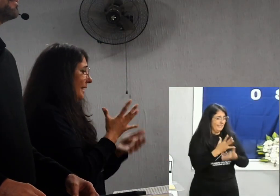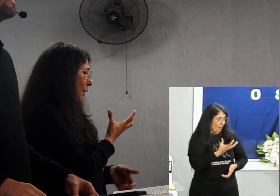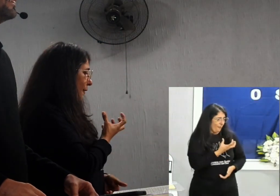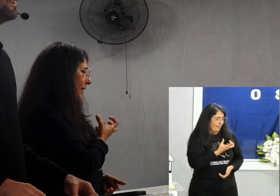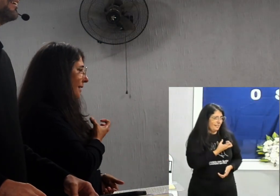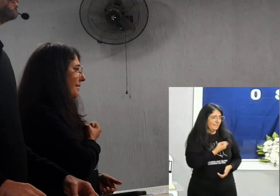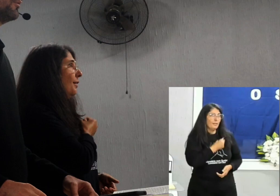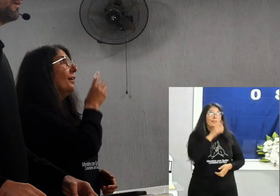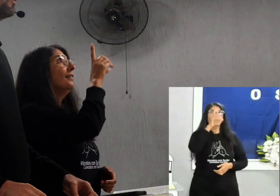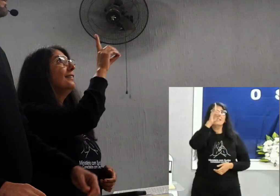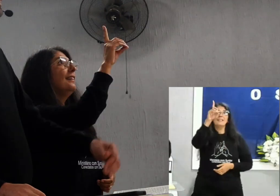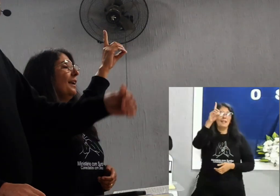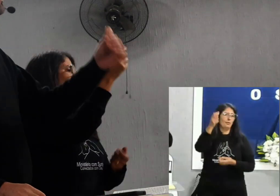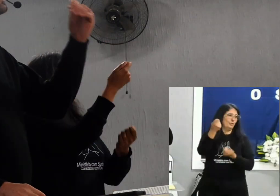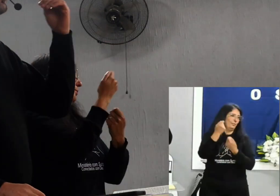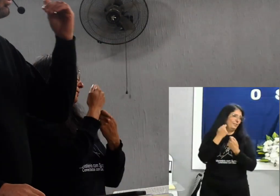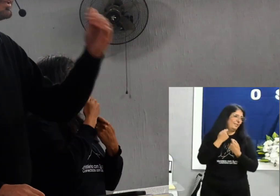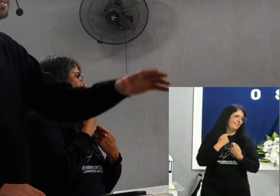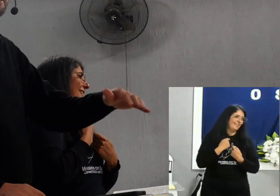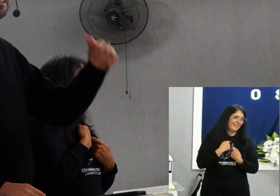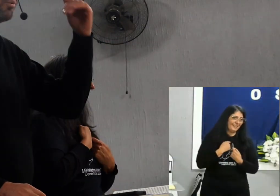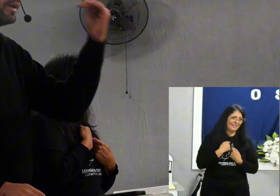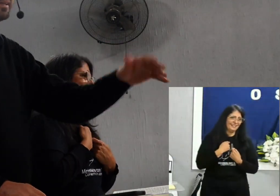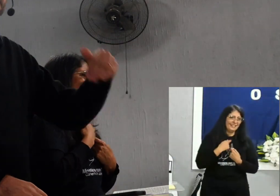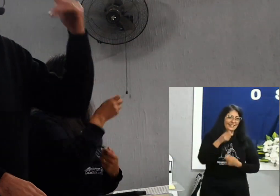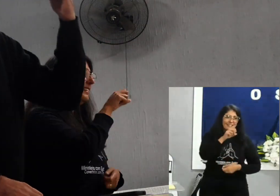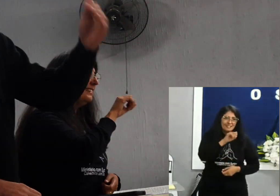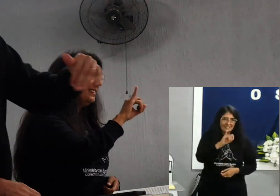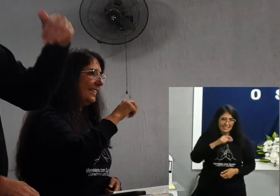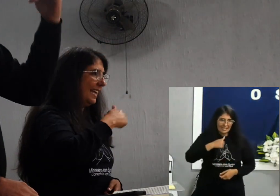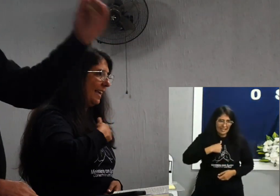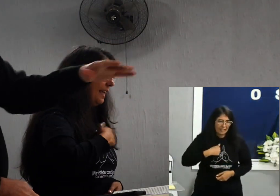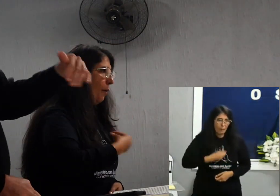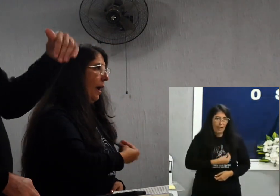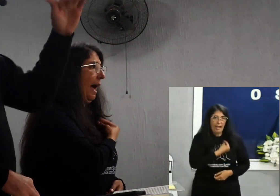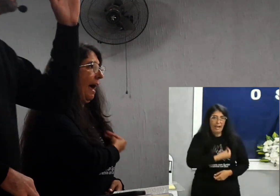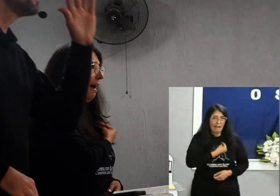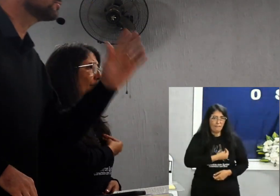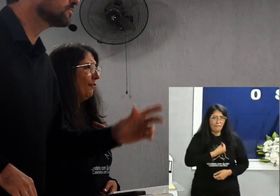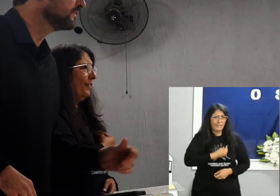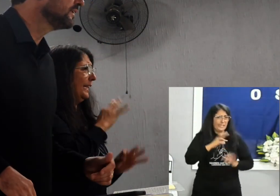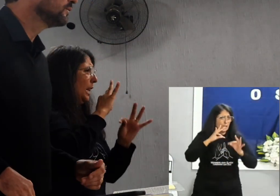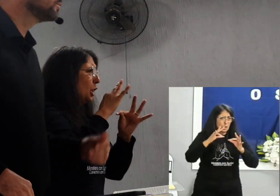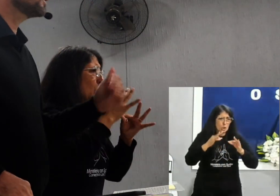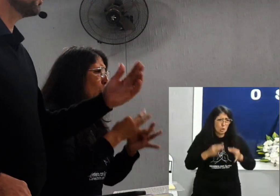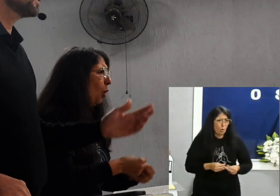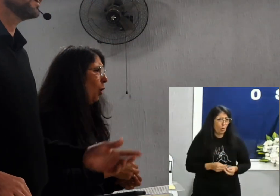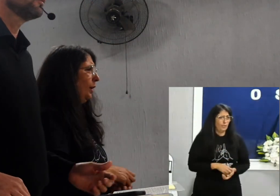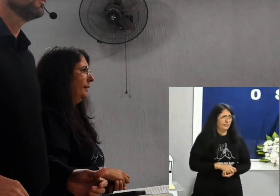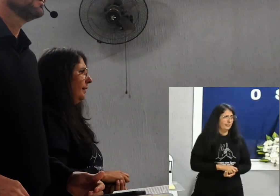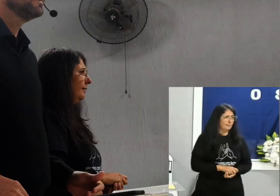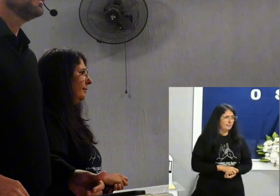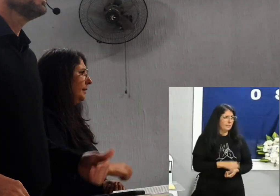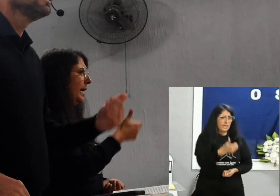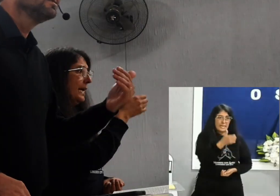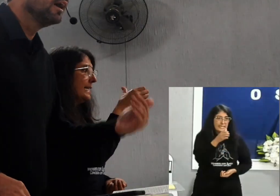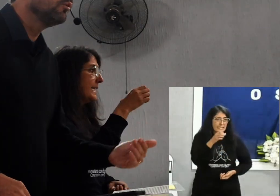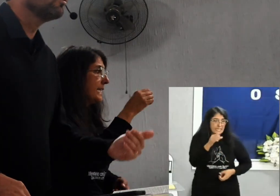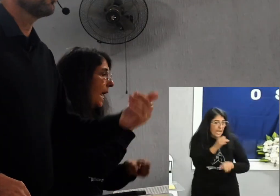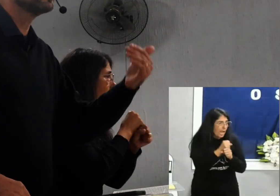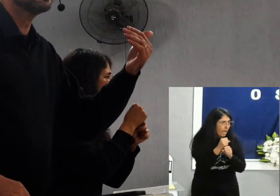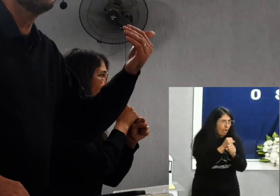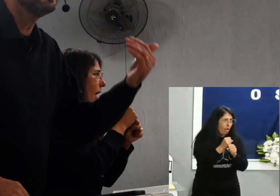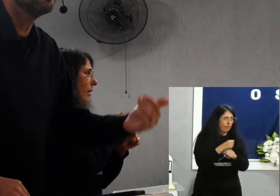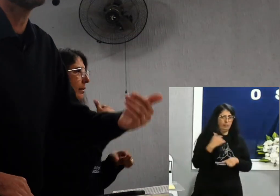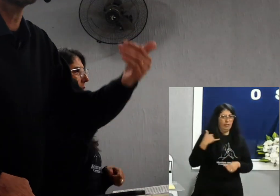salvação. Podemos passar a vida toda, 50, 60, 80, 100 anos, nos esforçando e